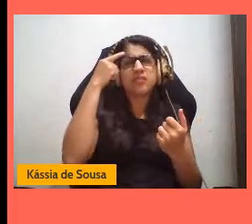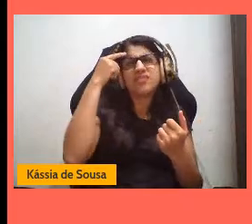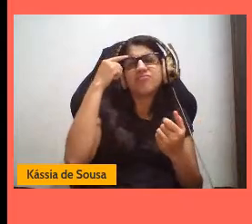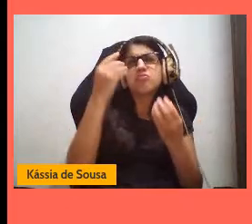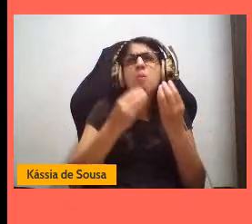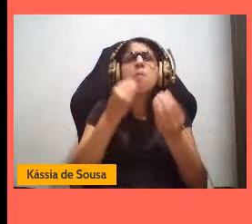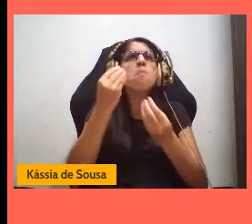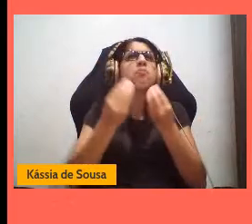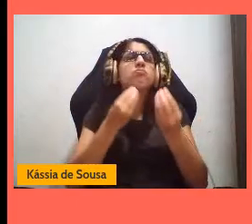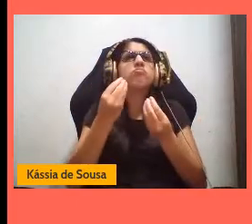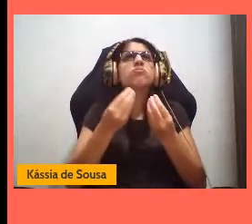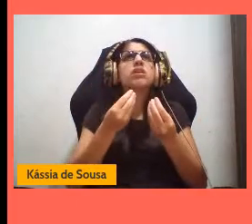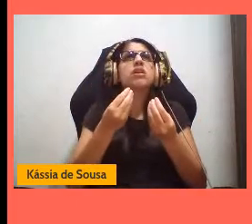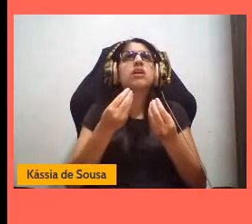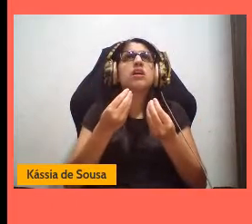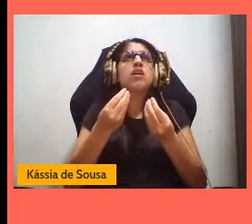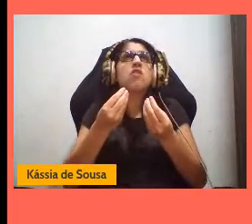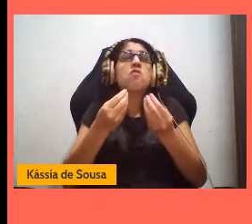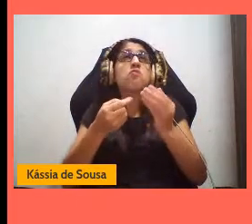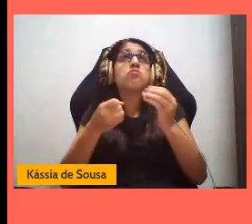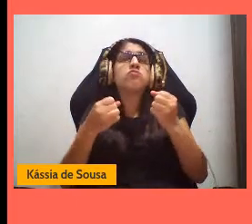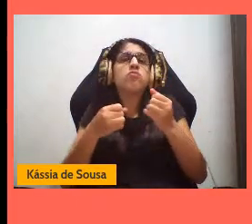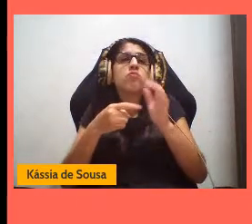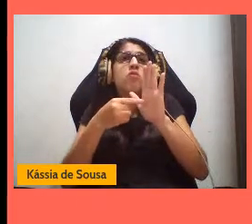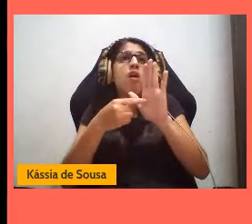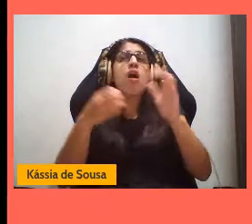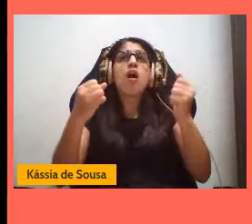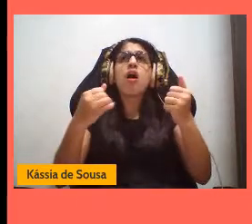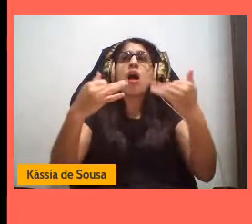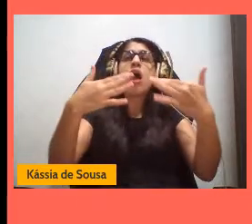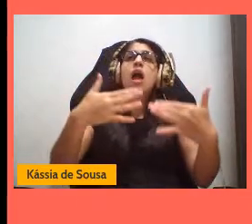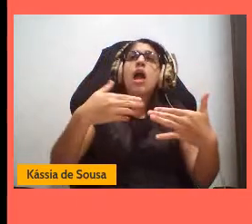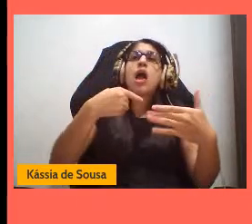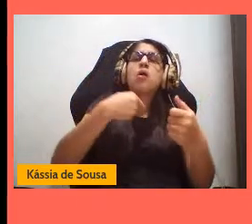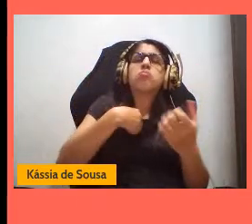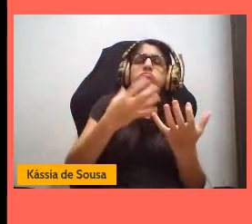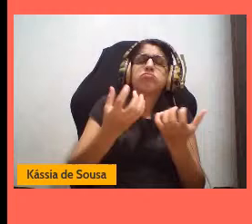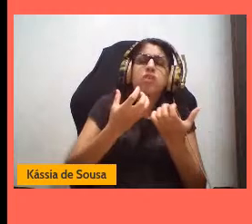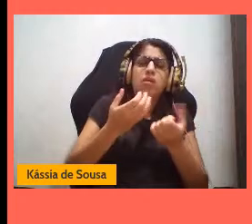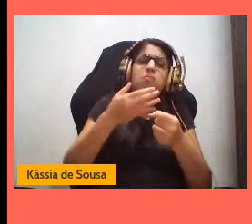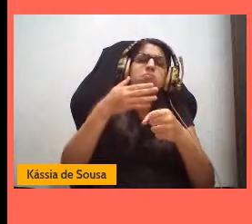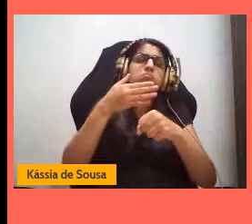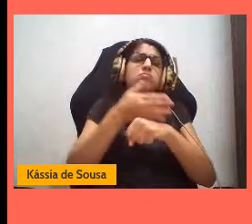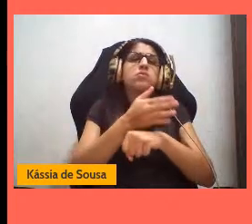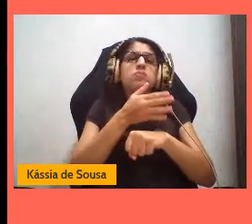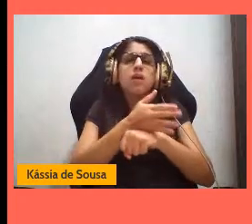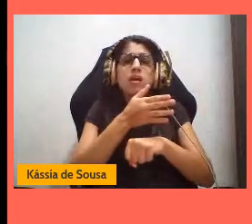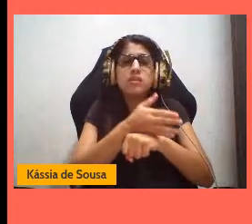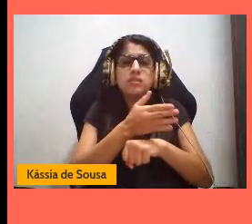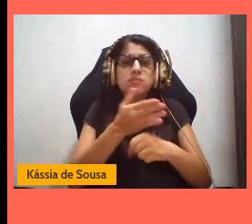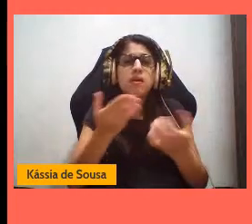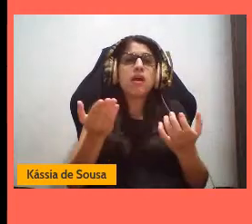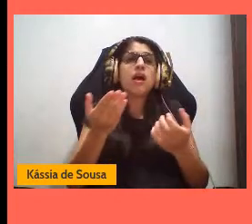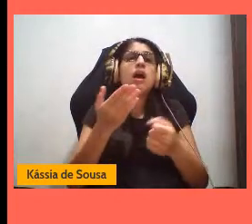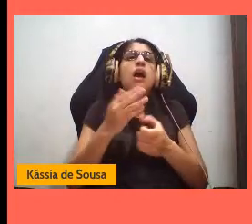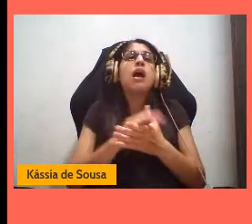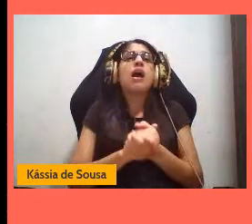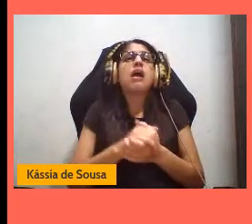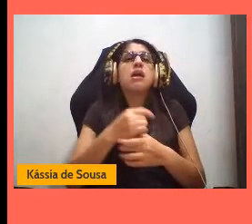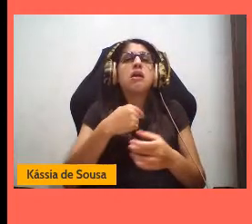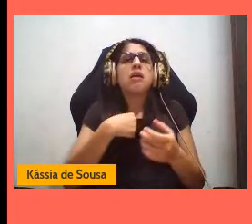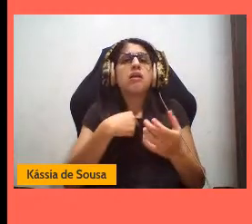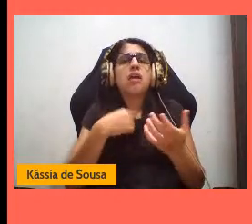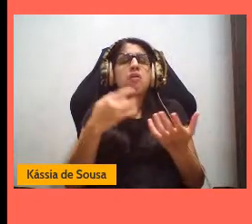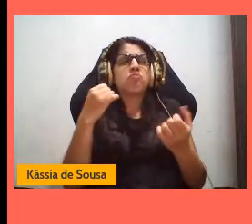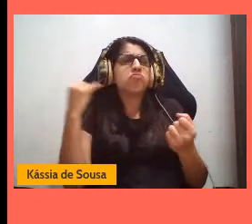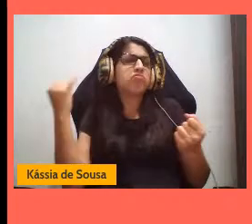vou poder, numa mostra que vem, eu queria muito participar. Ele me deu essa vontade, sabe? Então, acho que foi